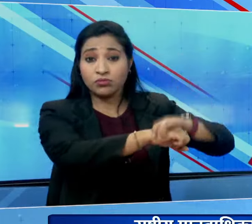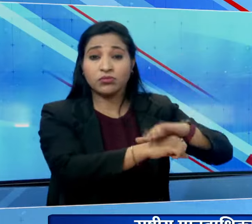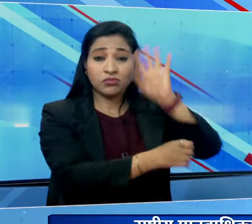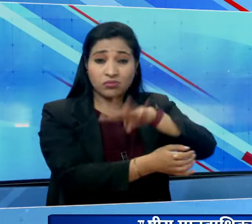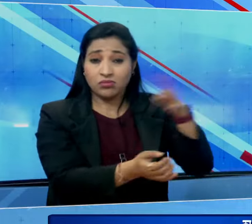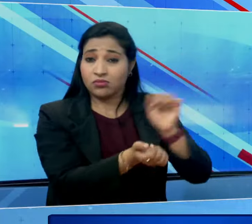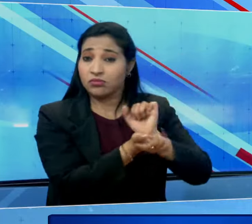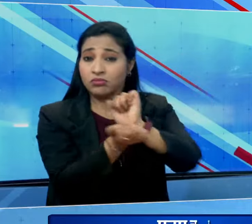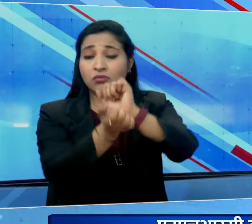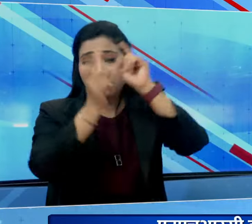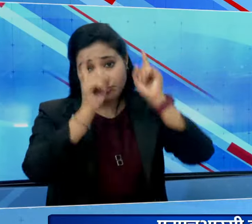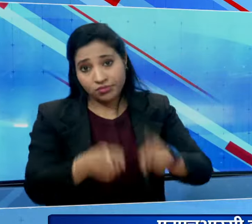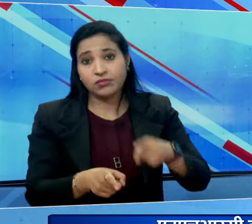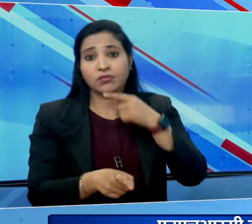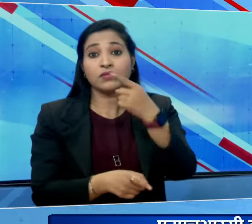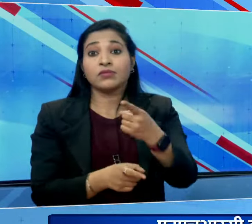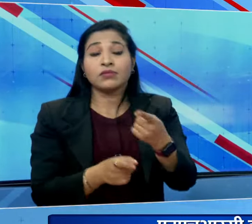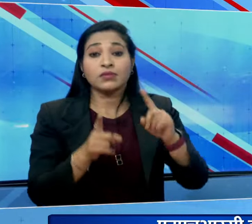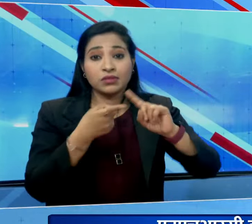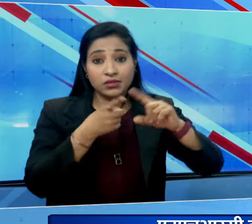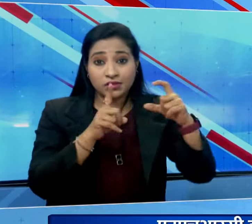पीछे भेजा जाए